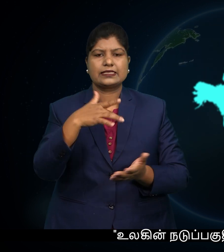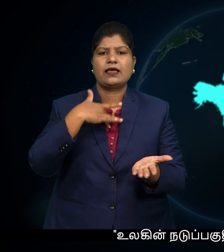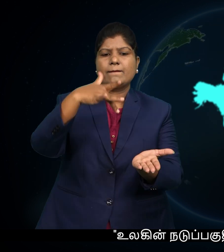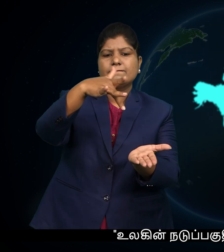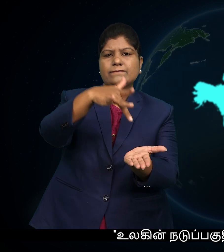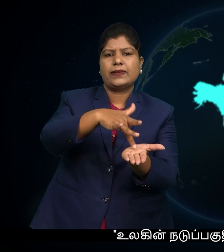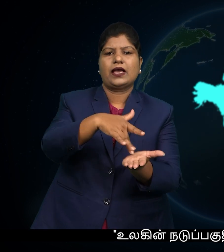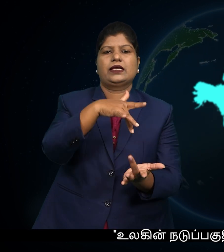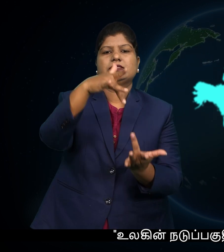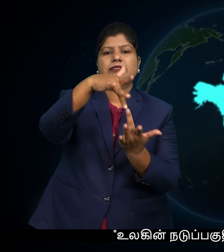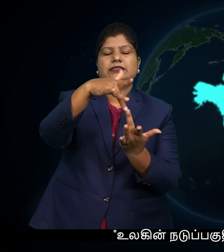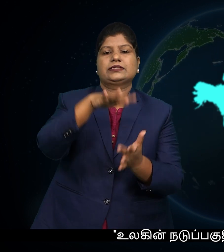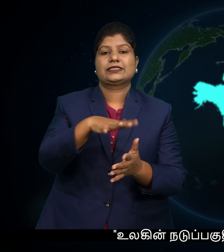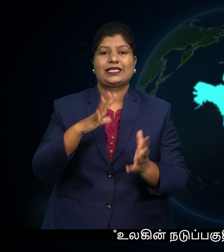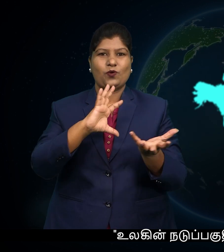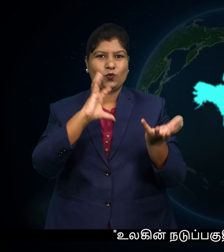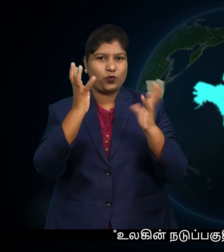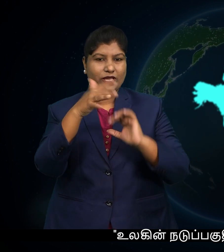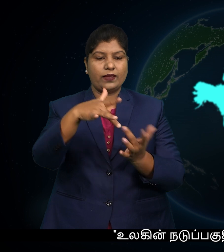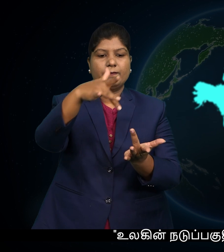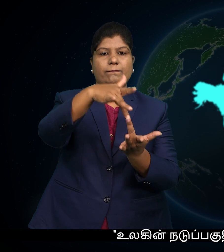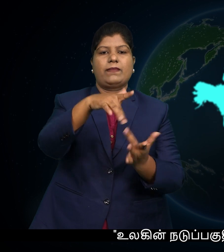நடுப்பகுதி என்று கருதப்பட்டது.